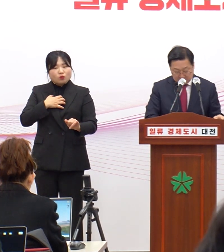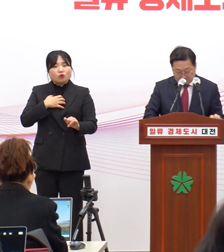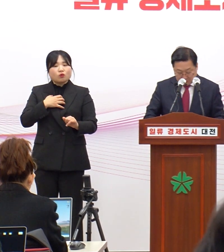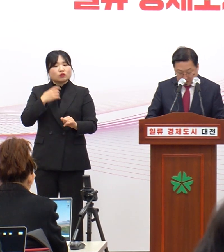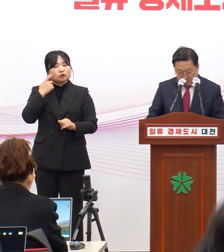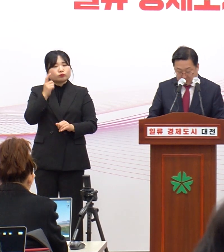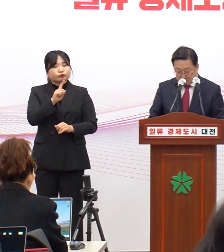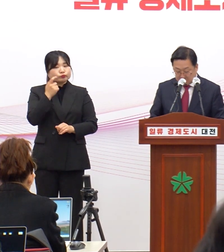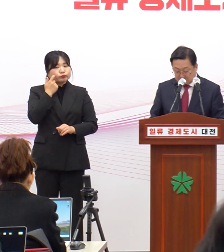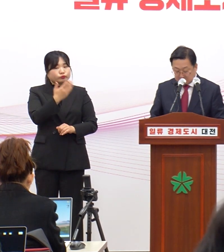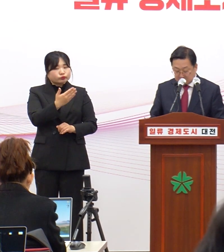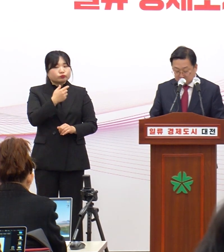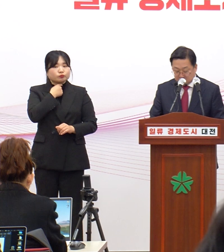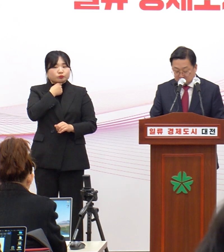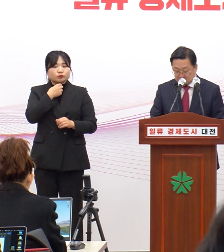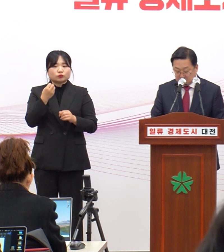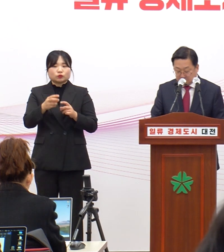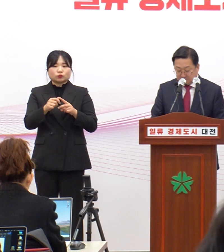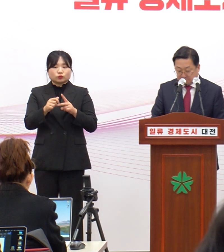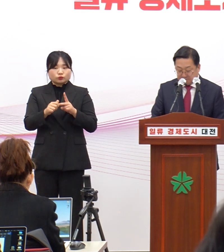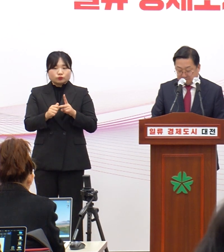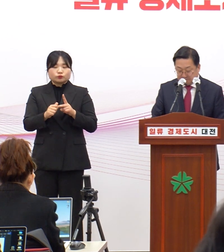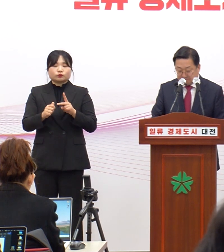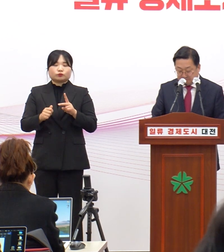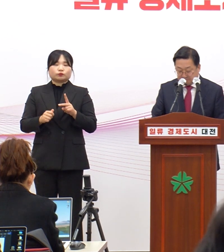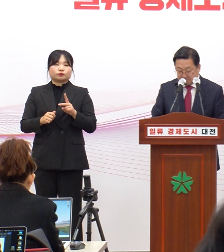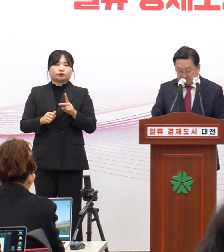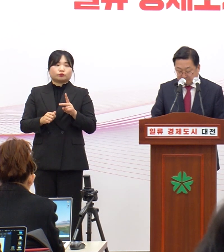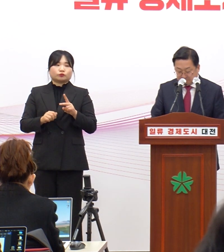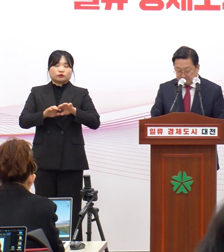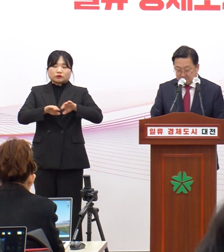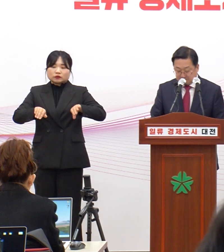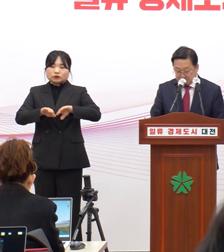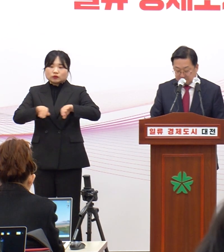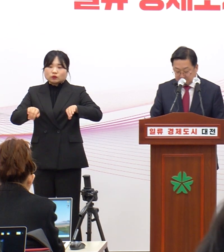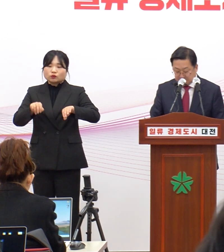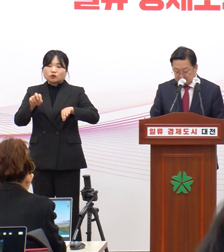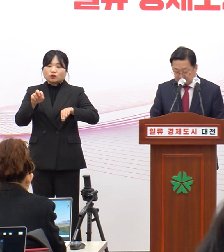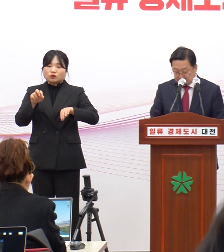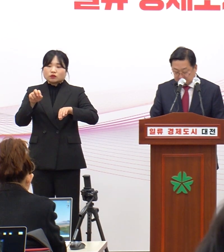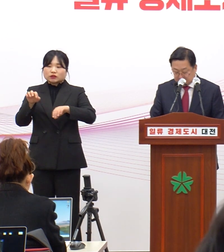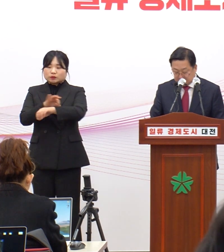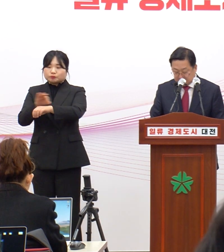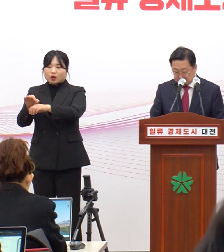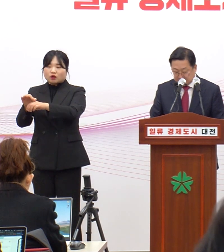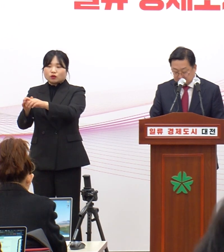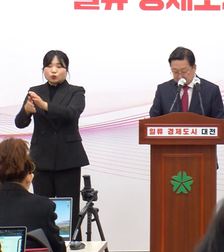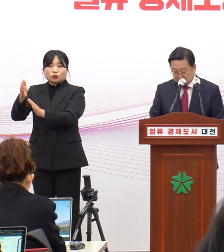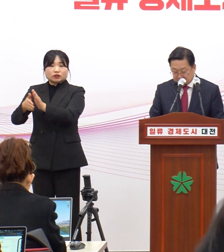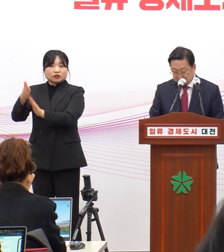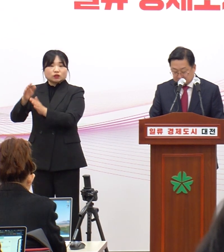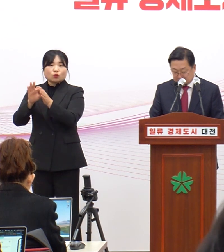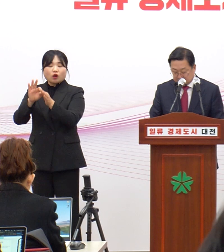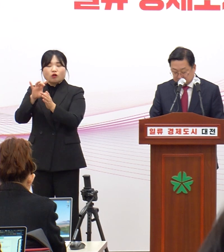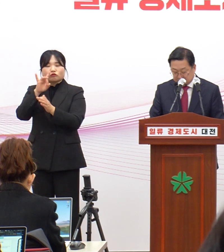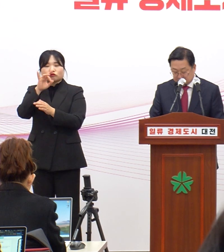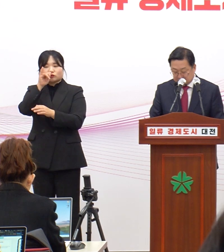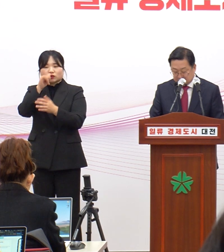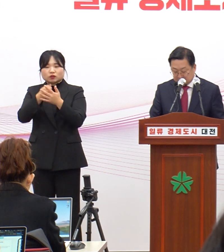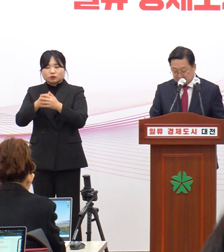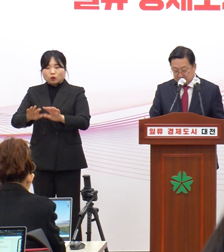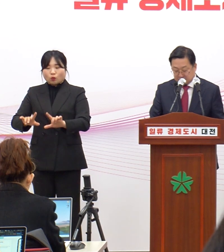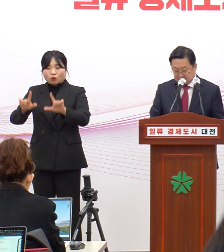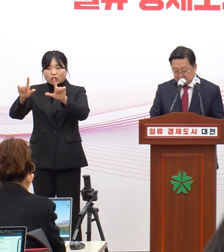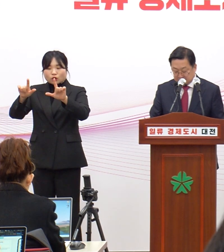어떻게 생각하시는지 하고요. 또 하나는 이제 두 번째 이거 좀 별개 문제가 아니라 메가시티 관련 제가 좀 추진하고 있어서 올해도